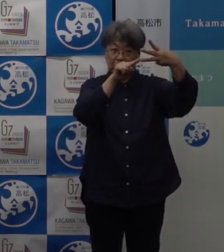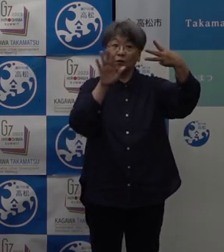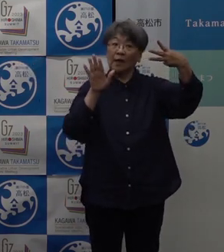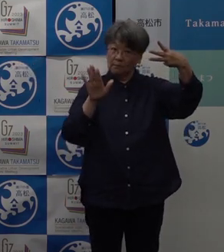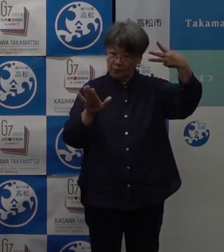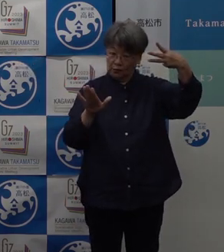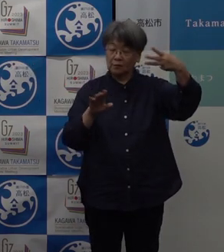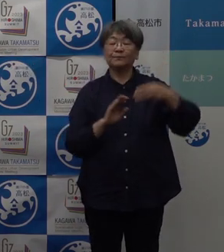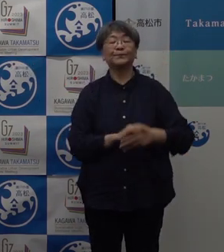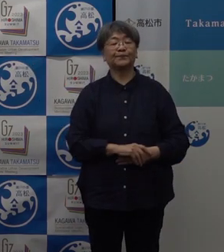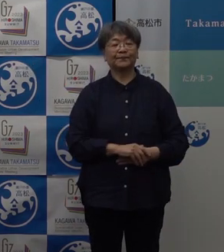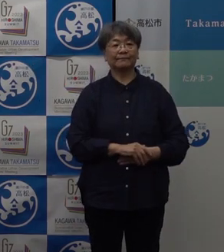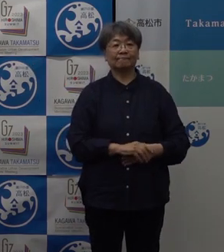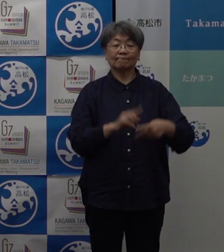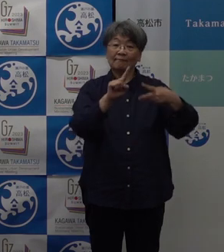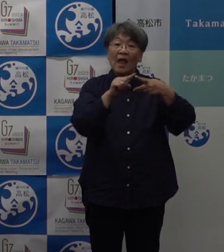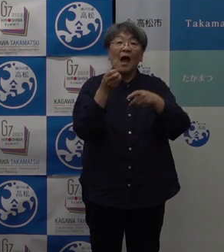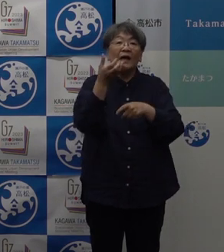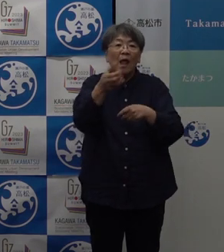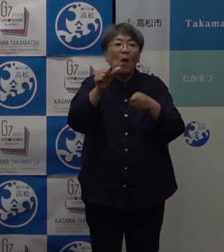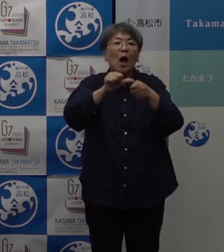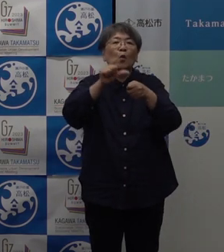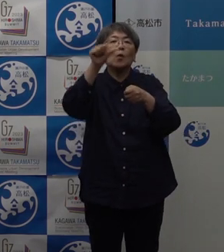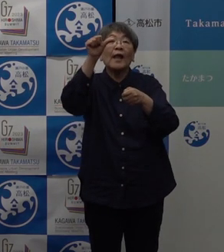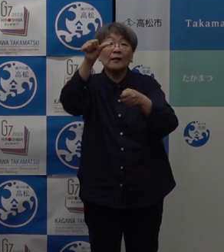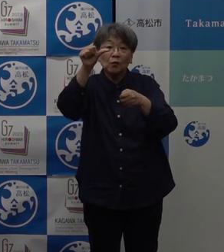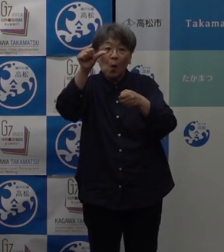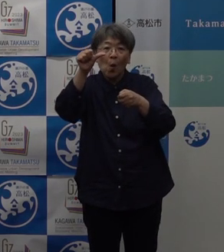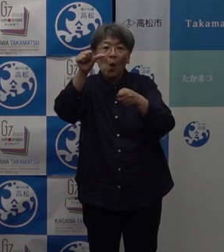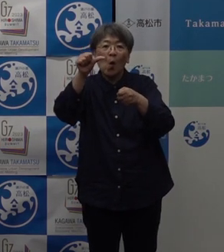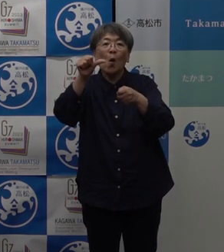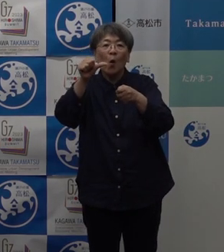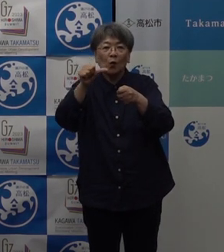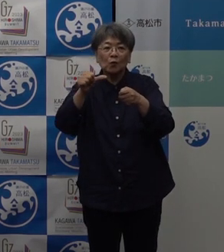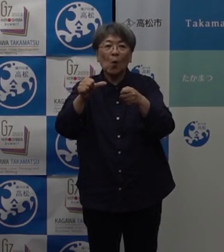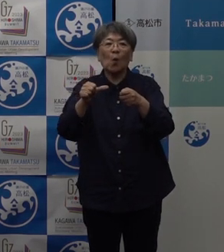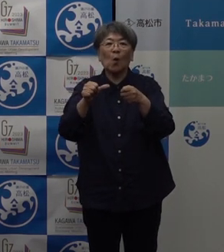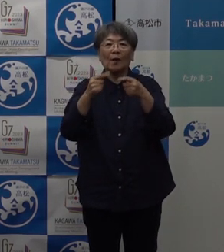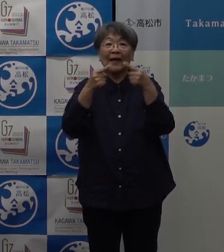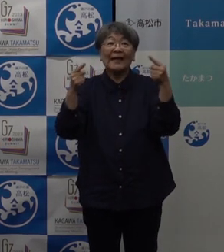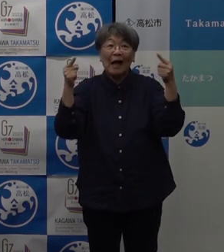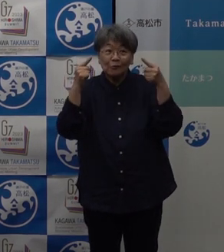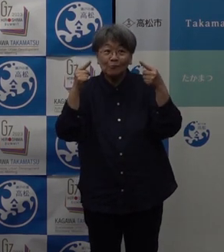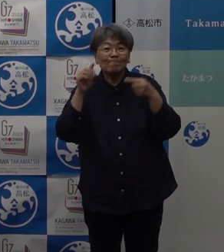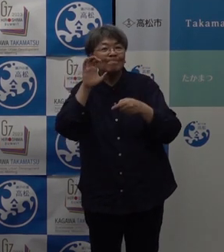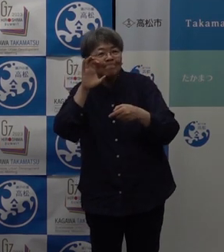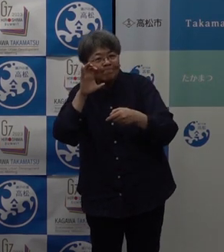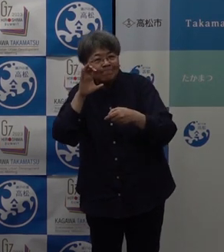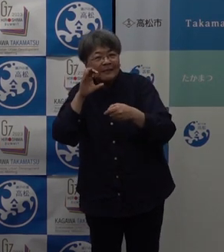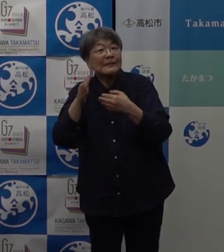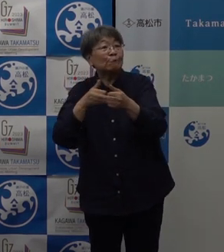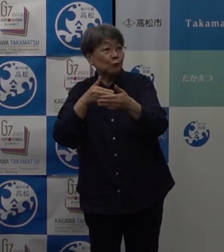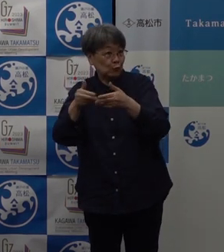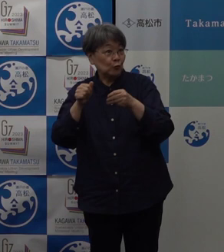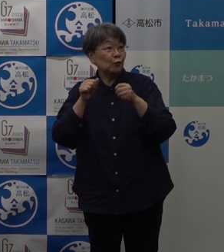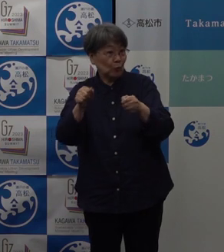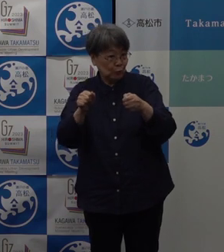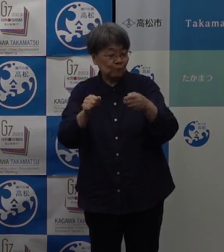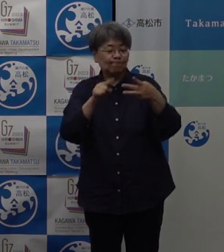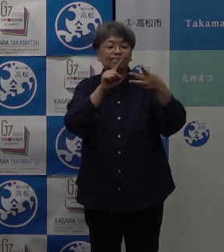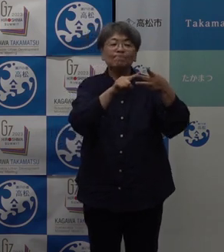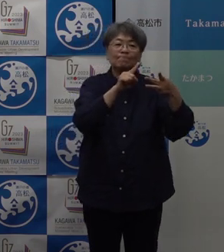。令和5年度の芸術インターシップ制の募集についてと、高松マインクラフト